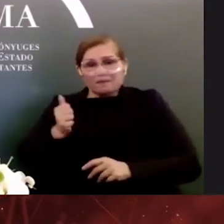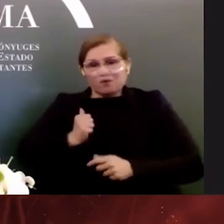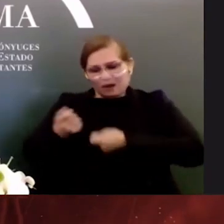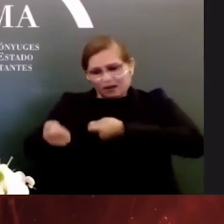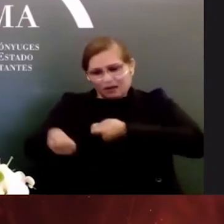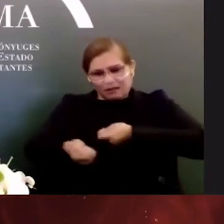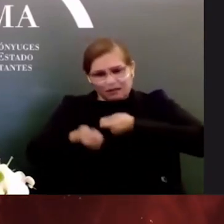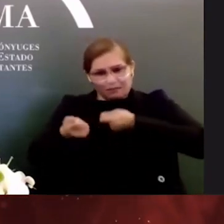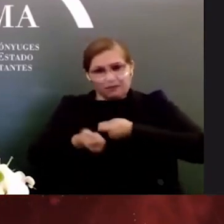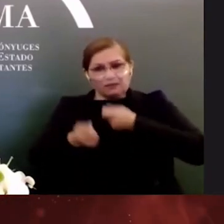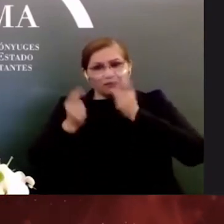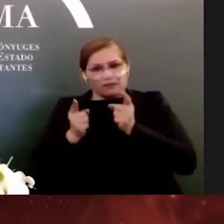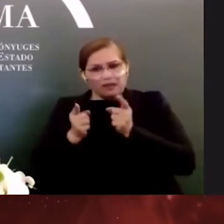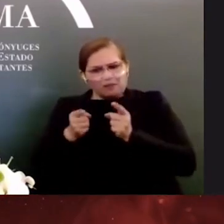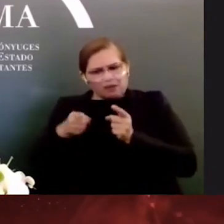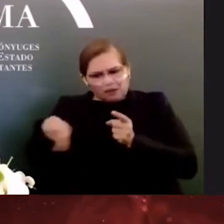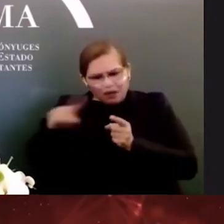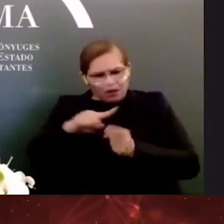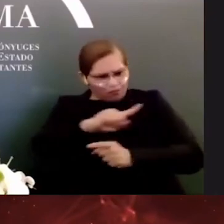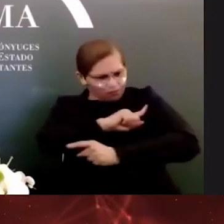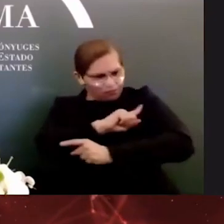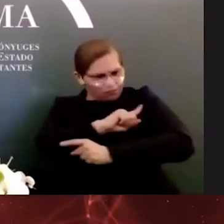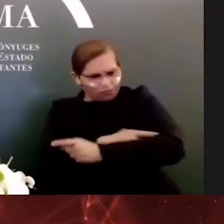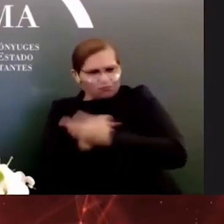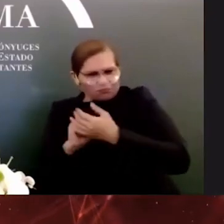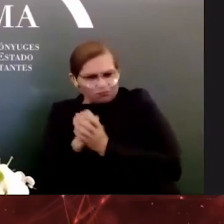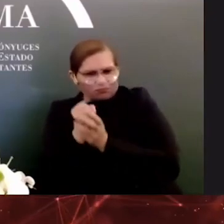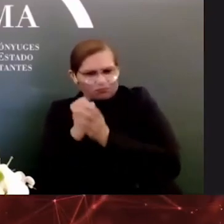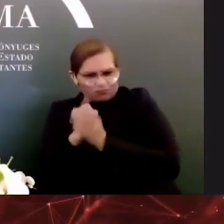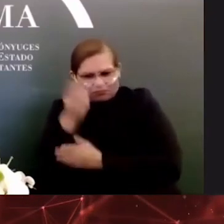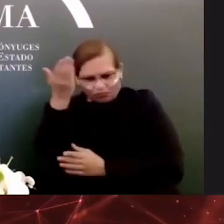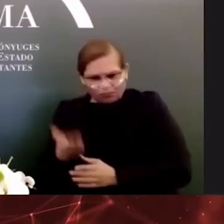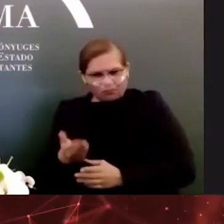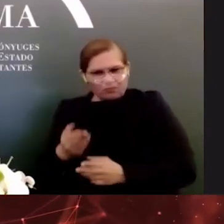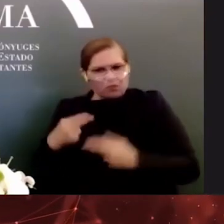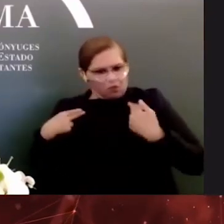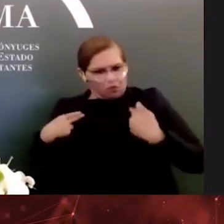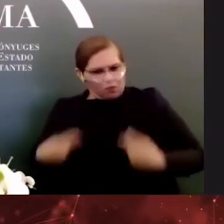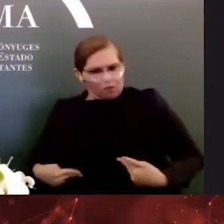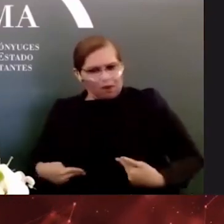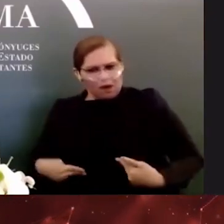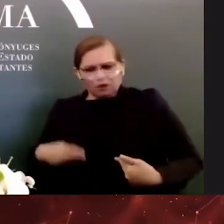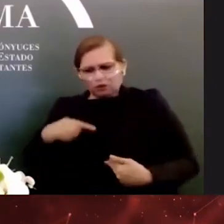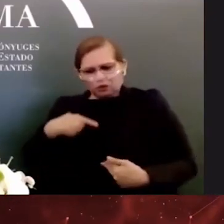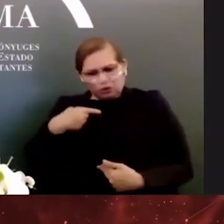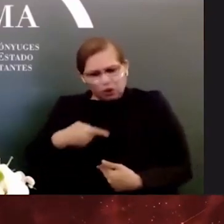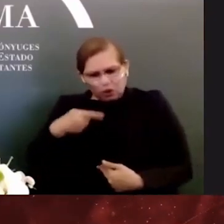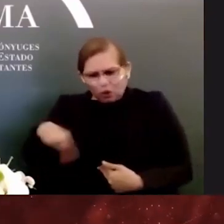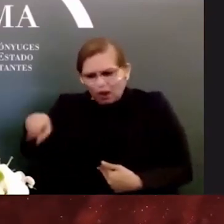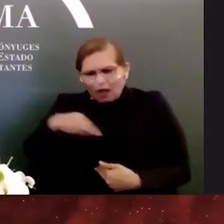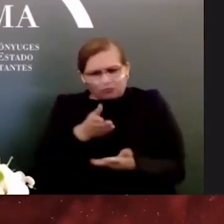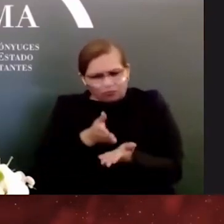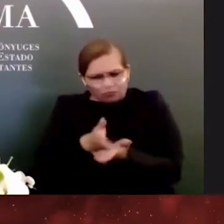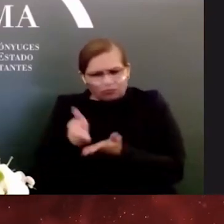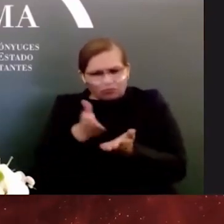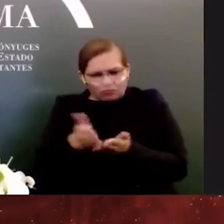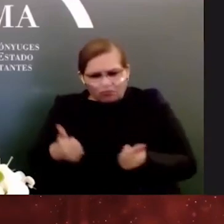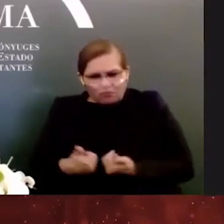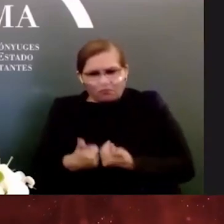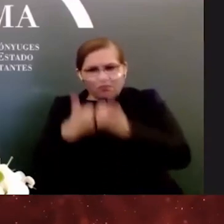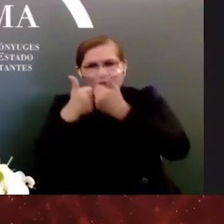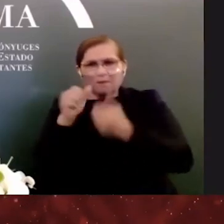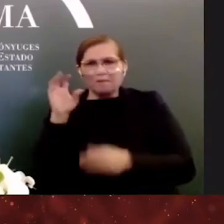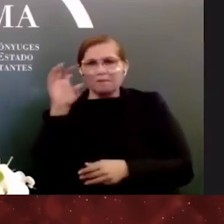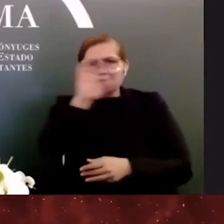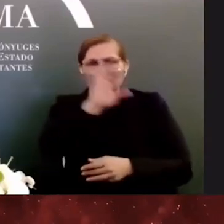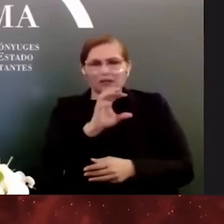rurales y su potencialidad como seres humanos que contribuyen día a día a la grandeza de nuestros